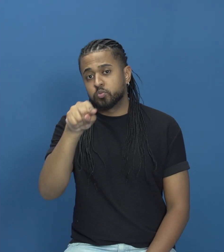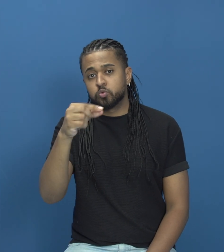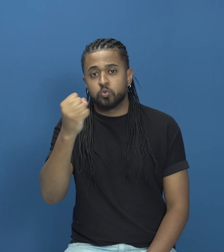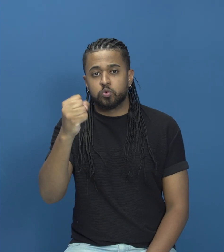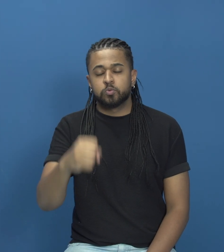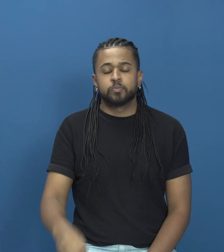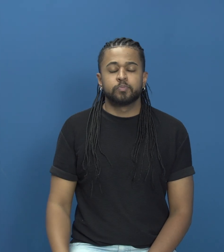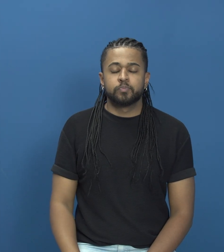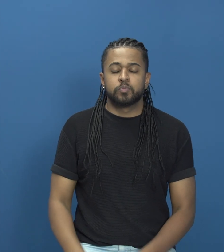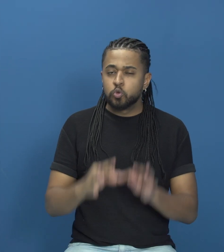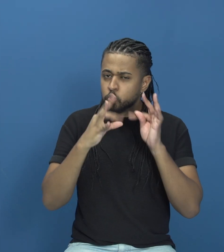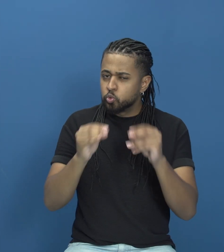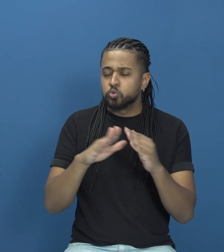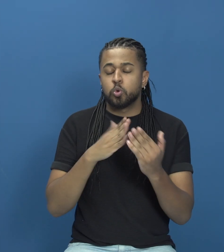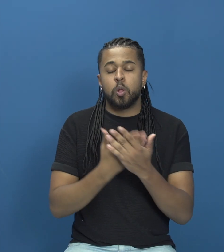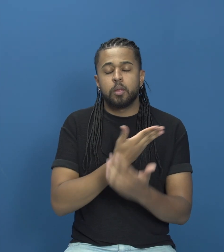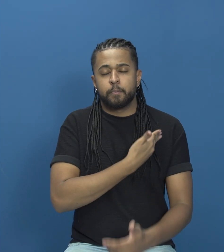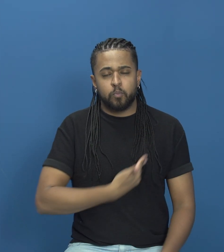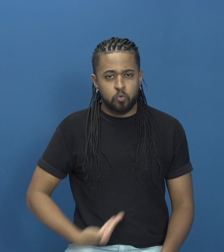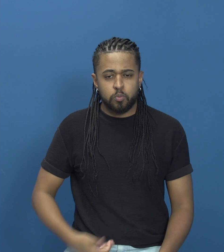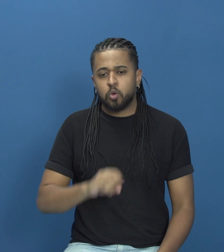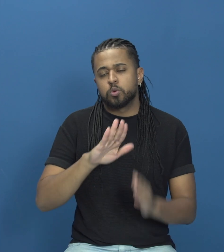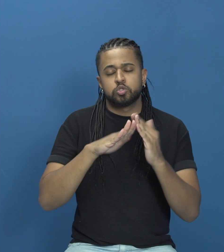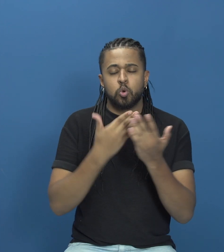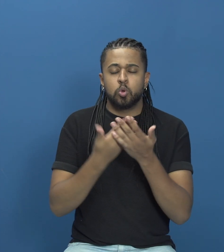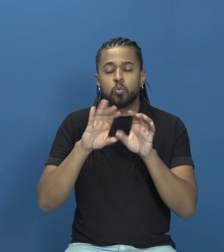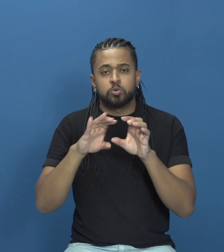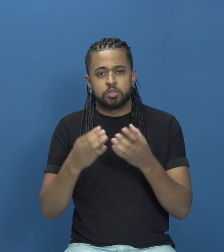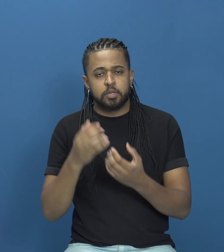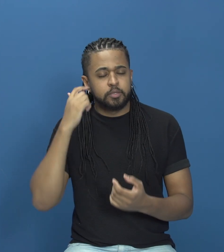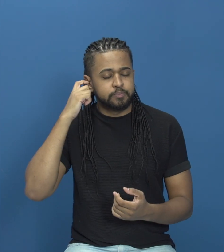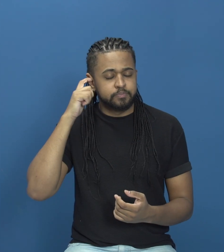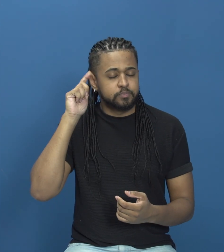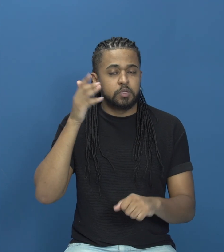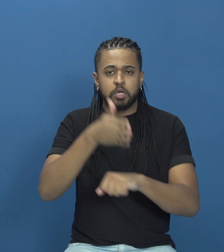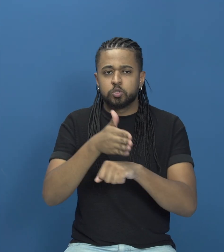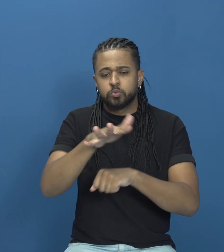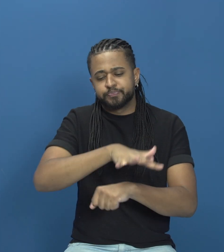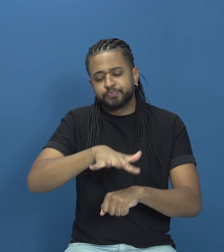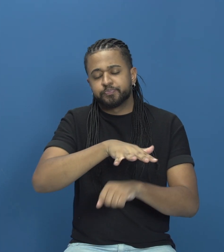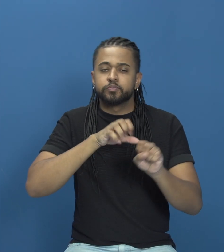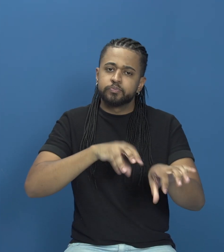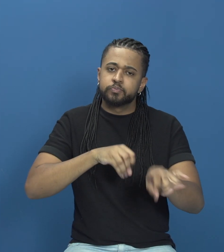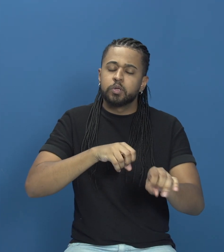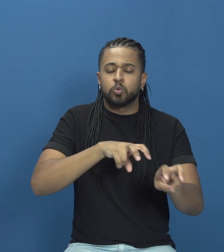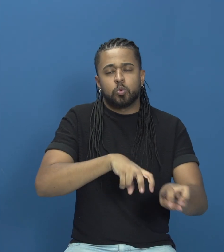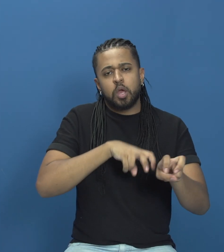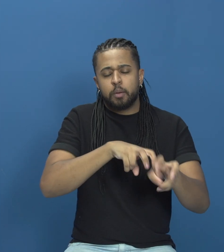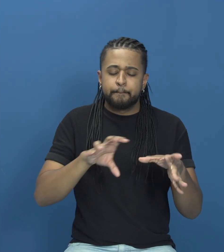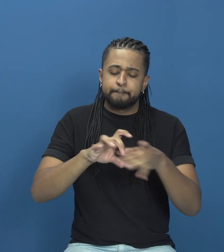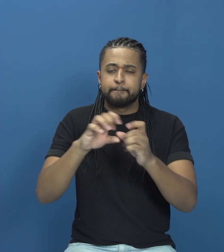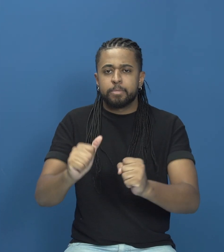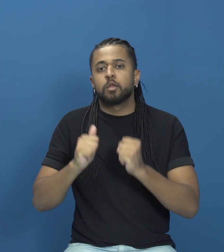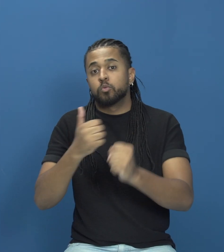7.5.2.8. Integralmente em escola pública ou em escolas comunitárias que atuam no âmbito da educação do campo, conveniadas com o